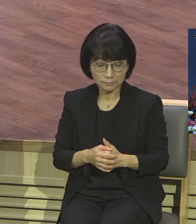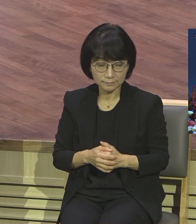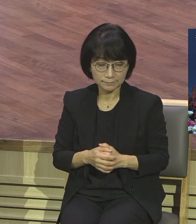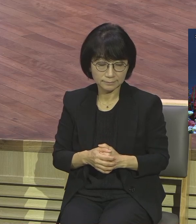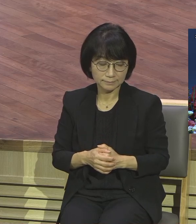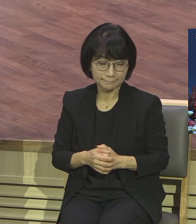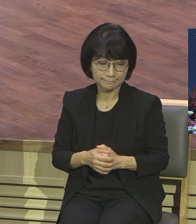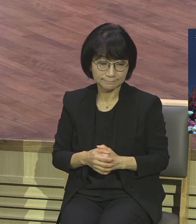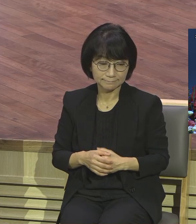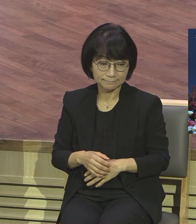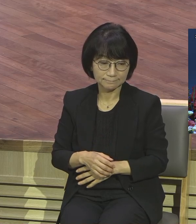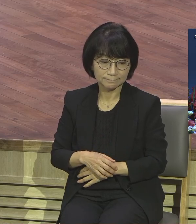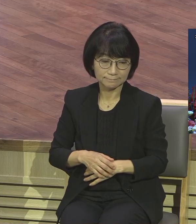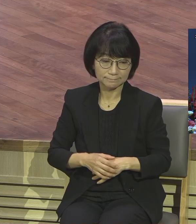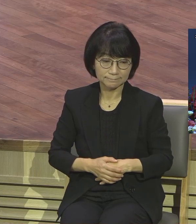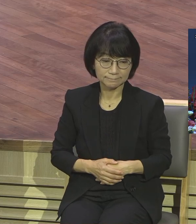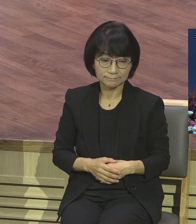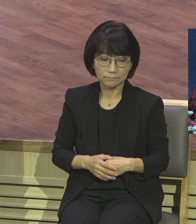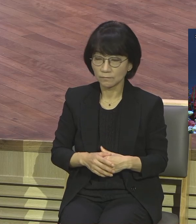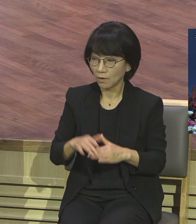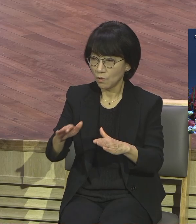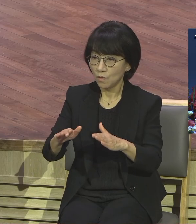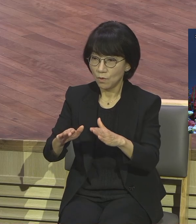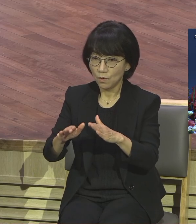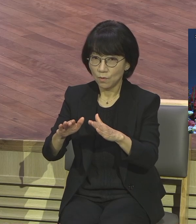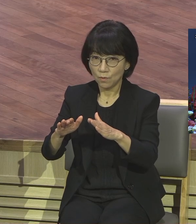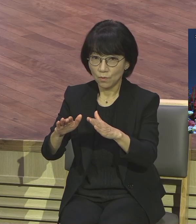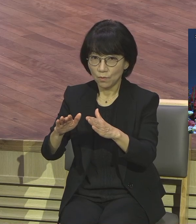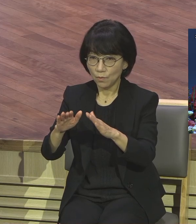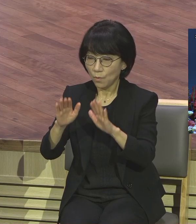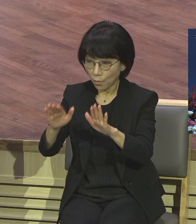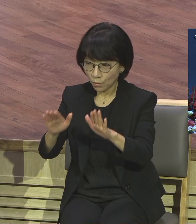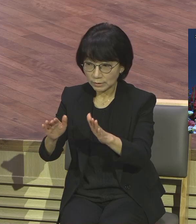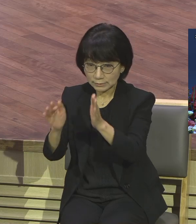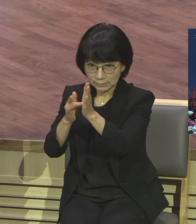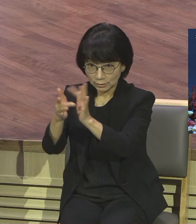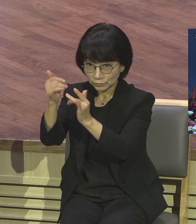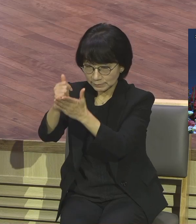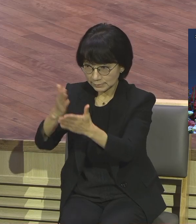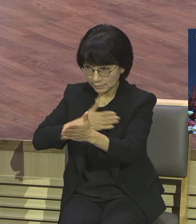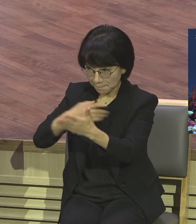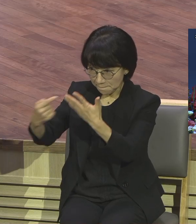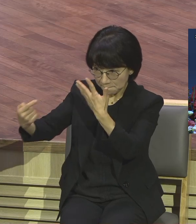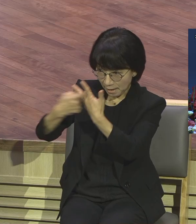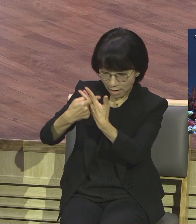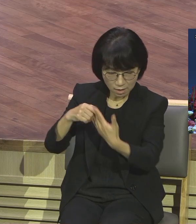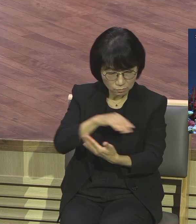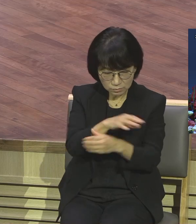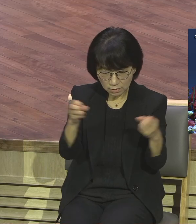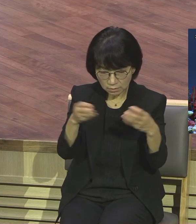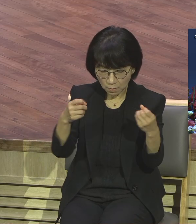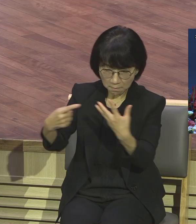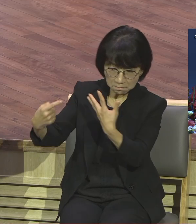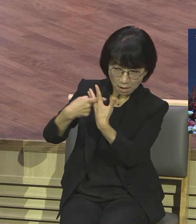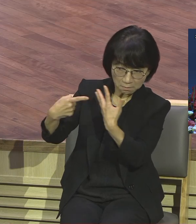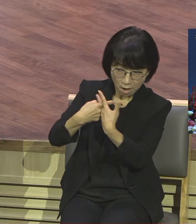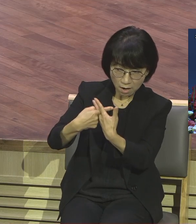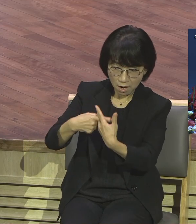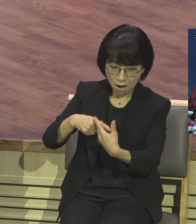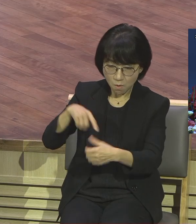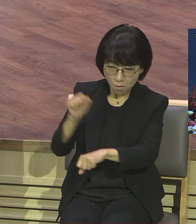놀란 거예요. 거기서 와, 이 전능자고 하나님 아니고 어떻게 내 속까지 다 알고 우리끼리 한 말을 다 그대로